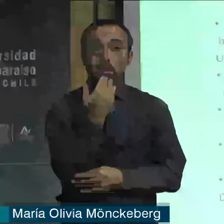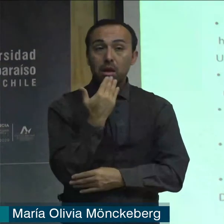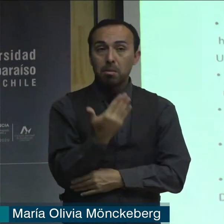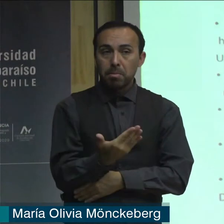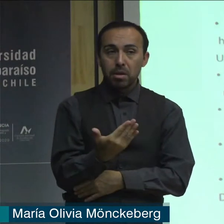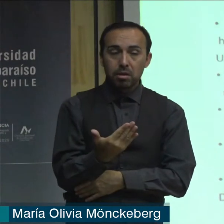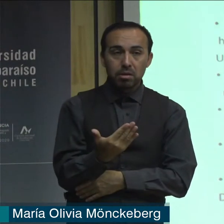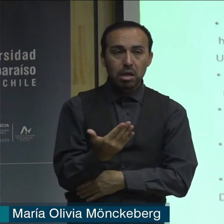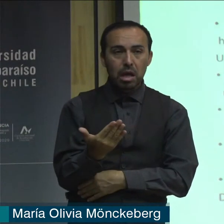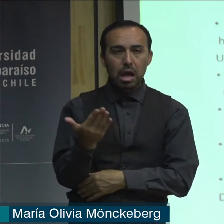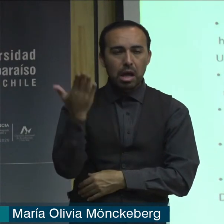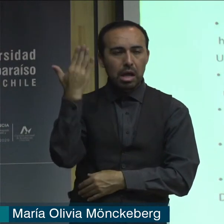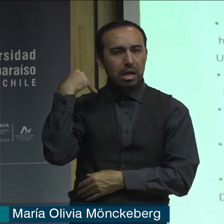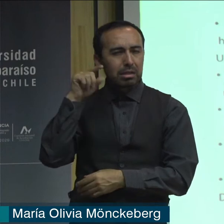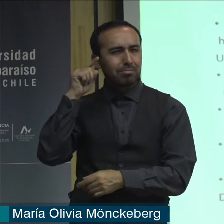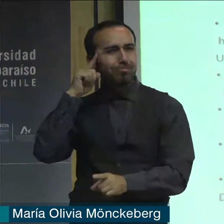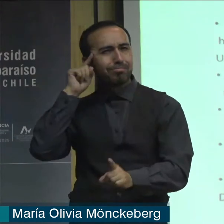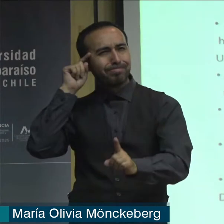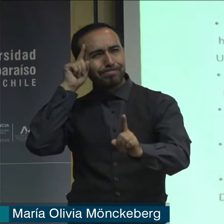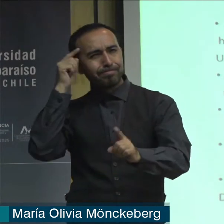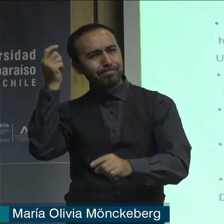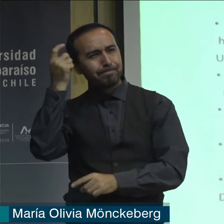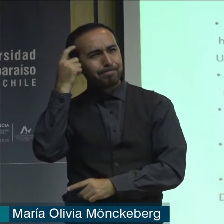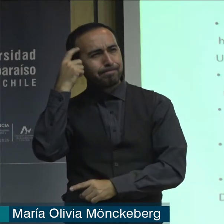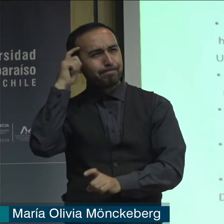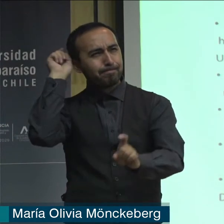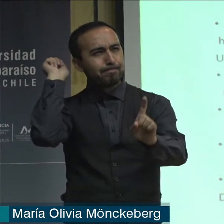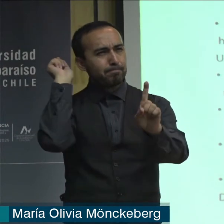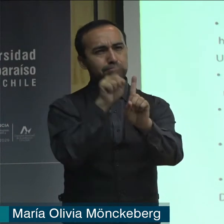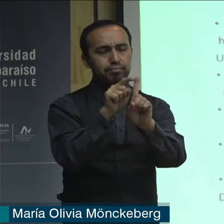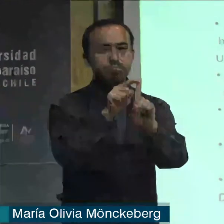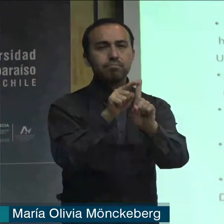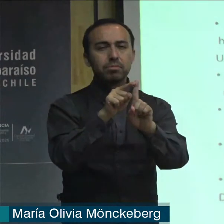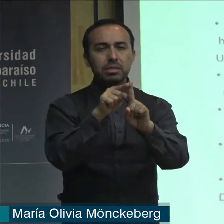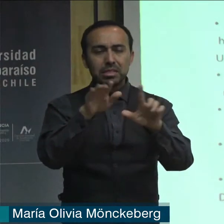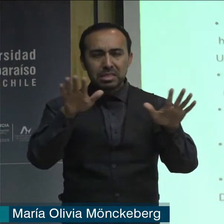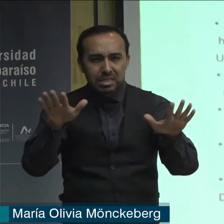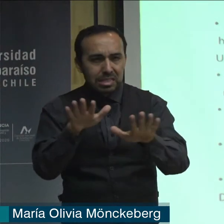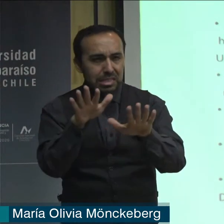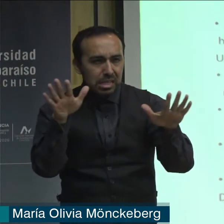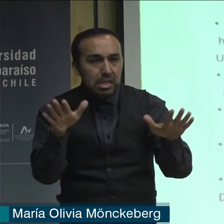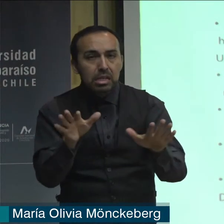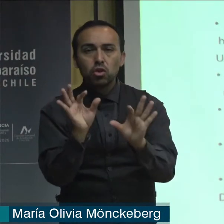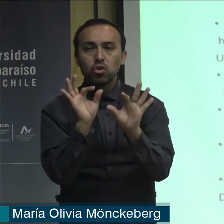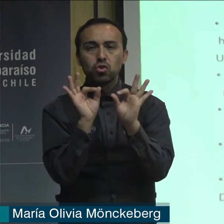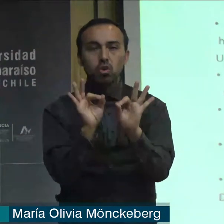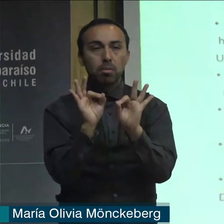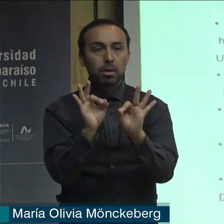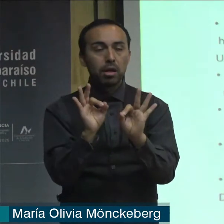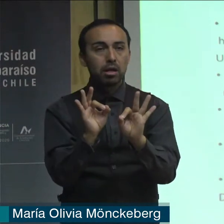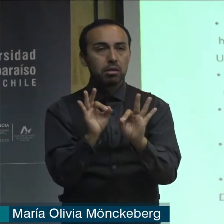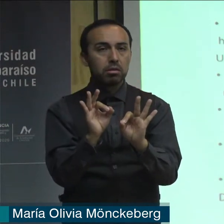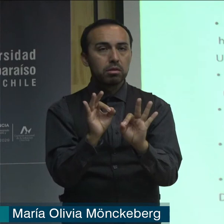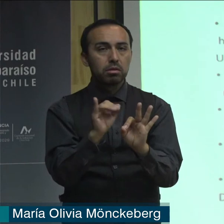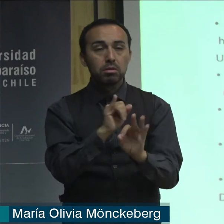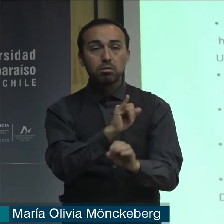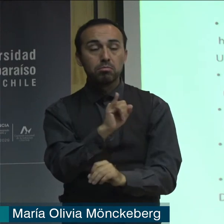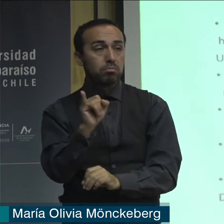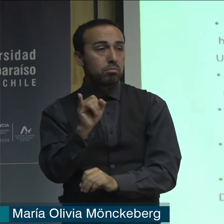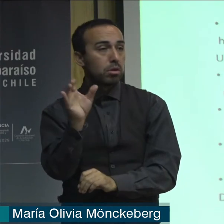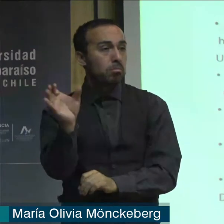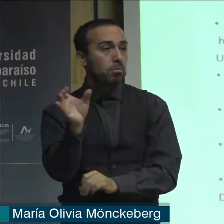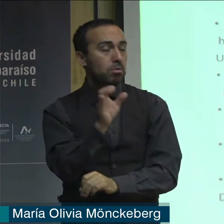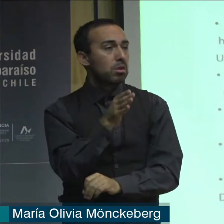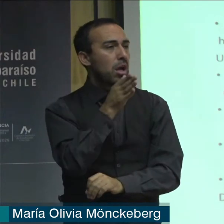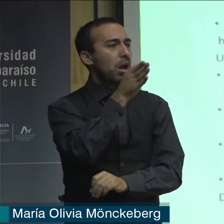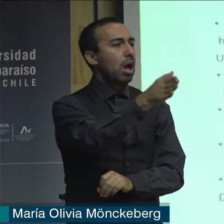de hacer normal esto ya entonces la gente se metía le ofrecían un directorio y